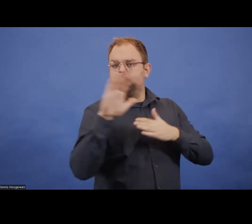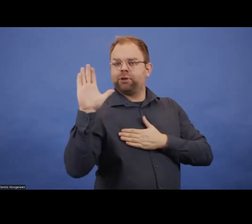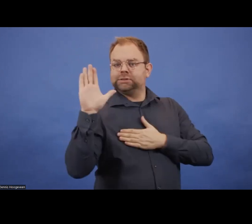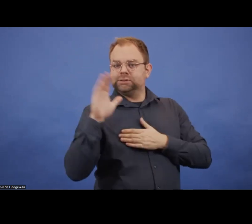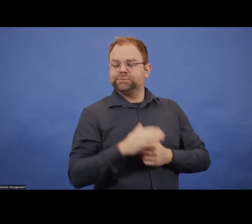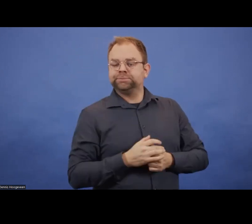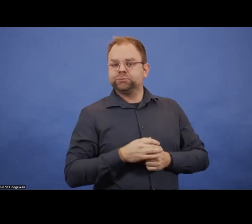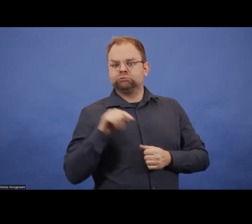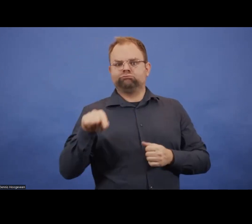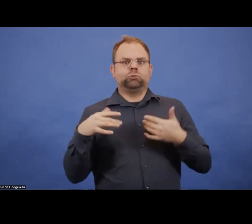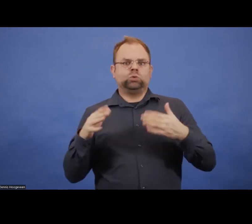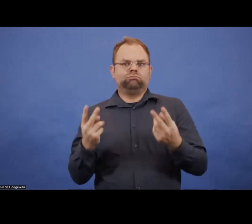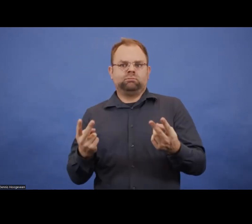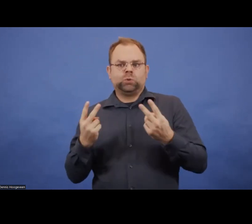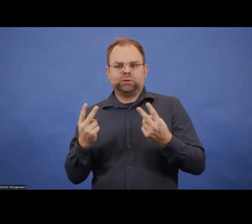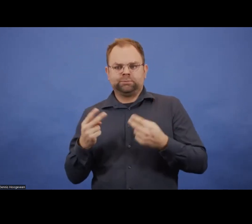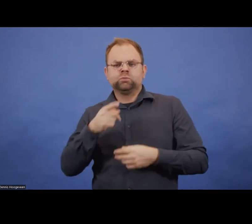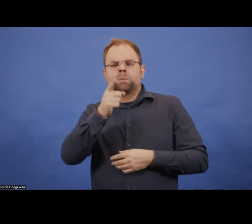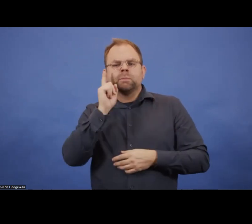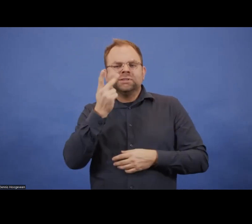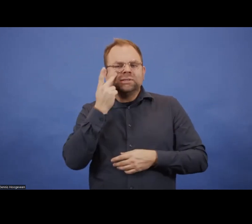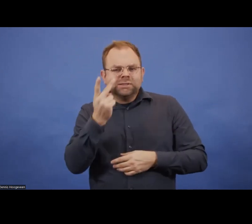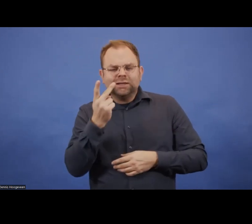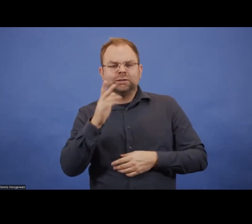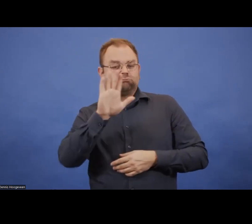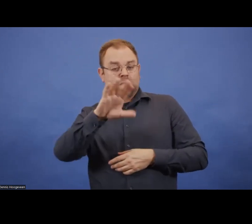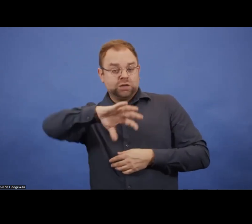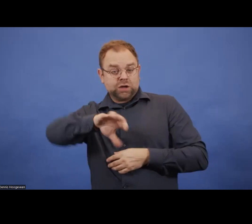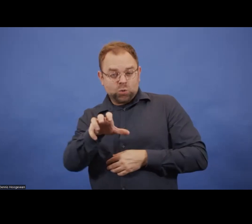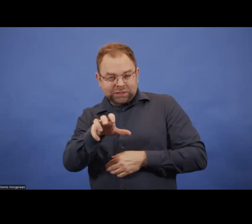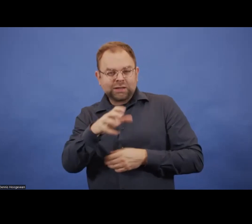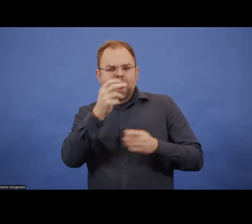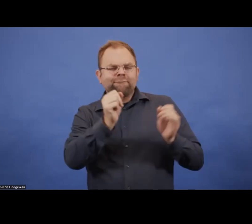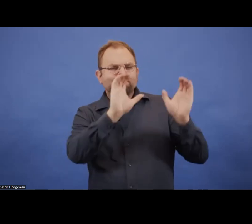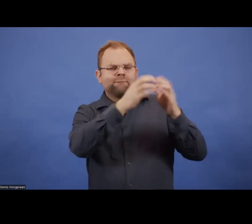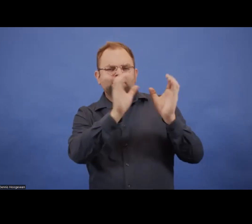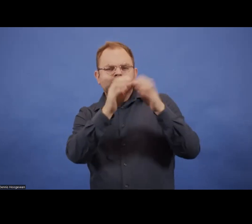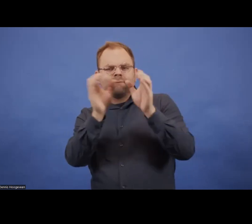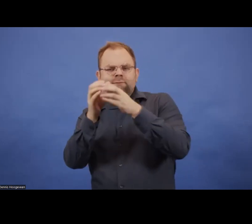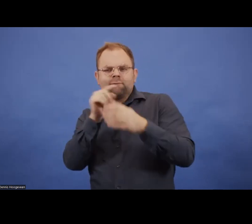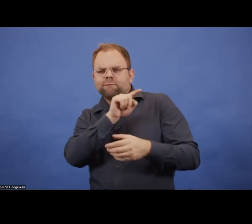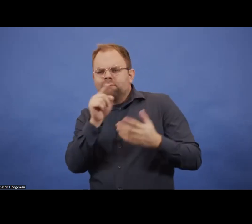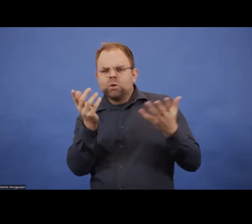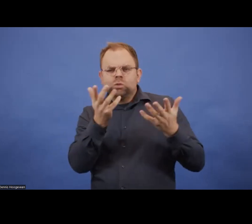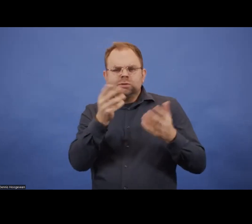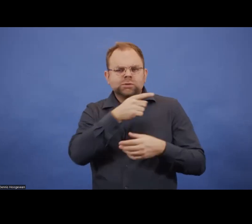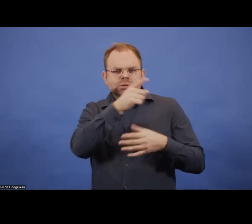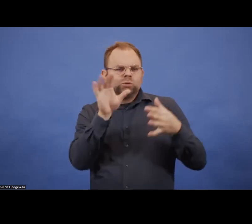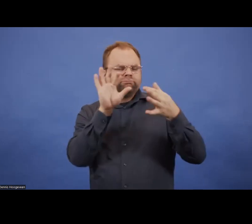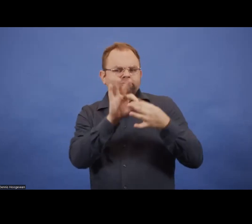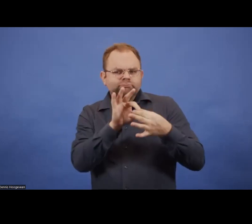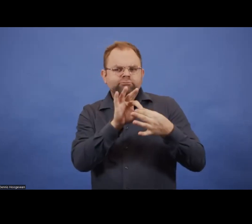plegados conjuntos que vienen con las organizaciones que provienen de los países donde hay